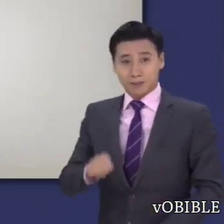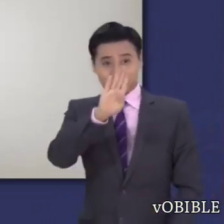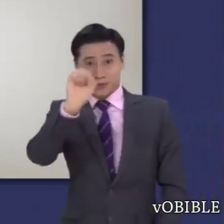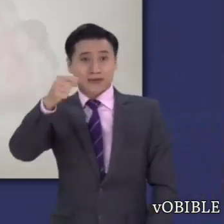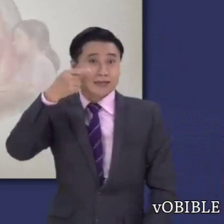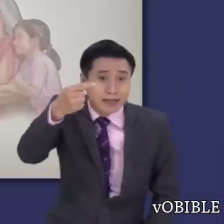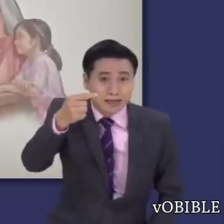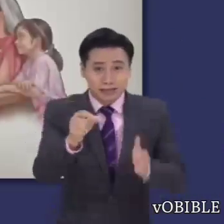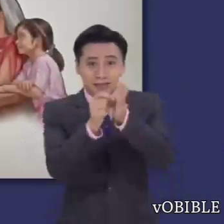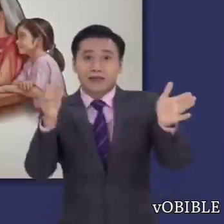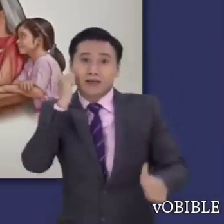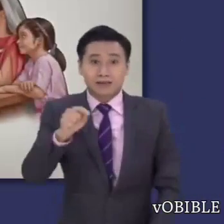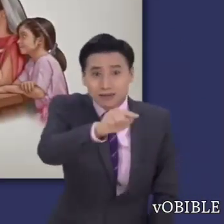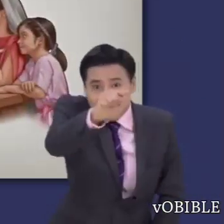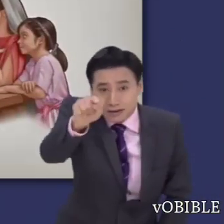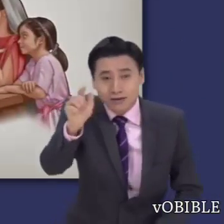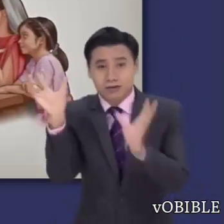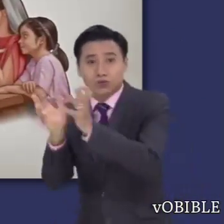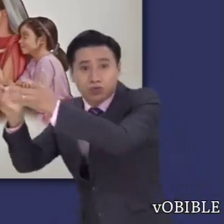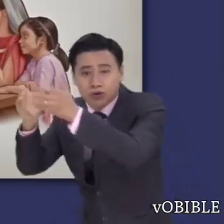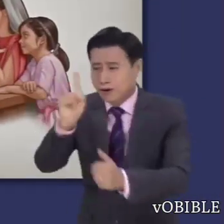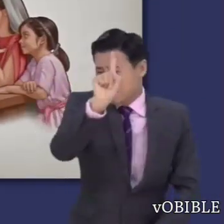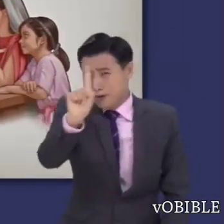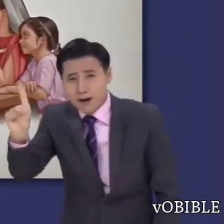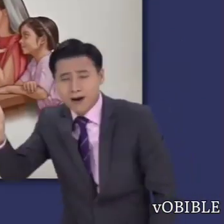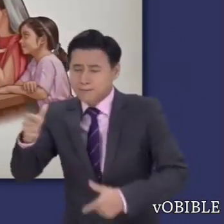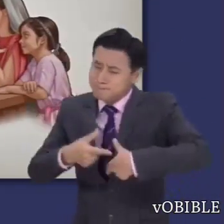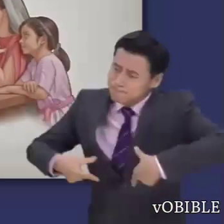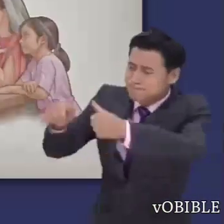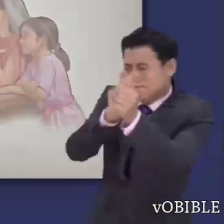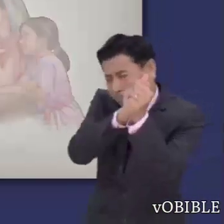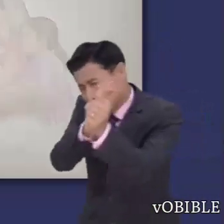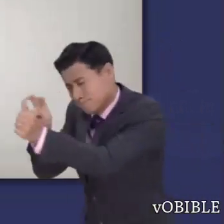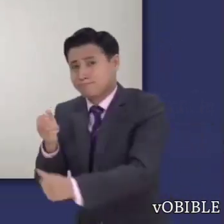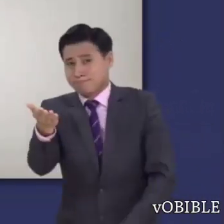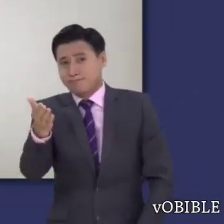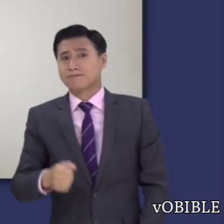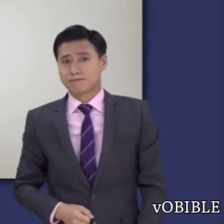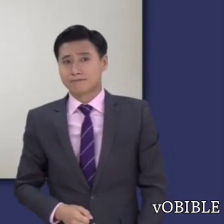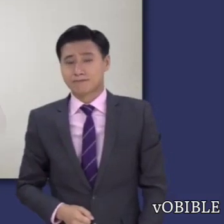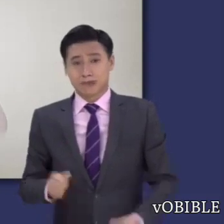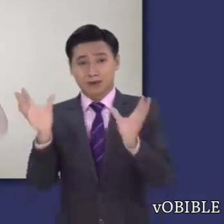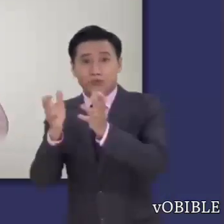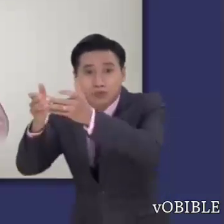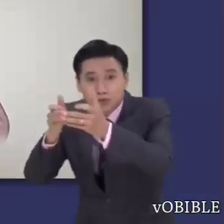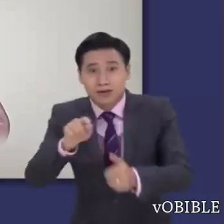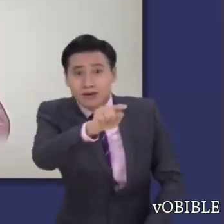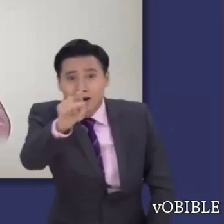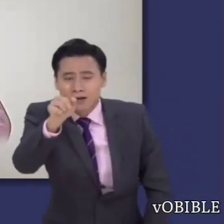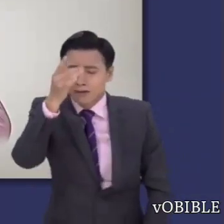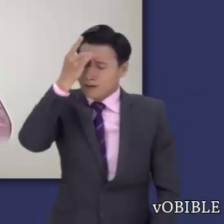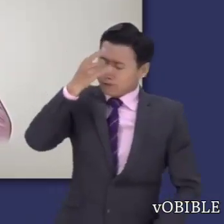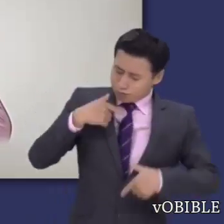身为长老的人要有舍己为人和谦卑的精神，牧养会众里的人。接着彼得